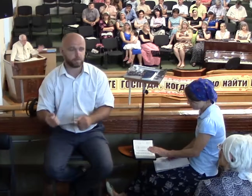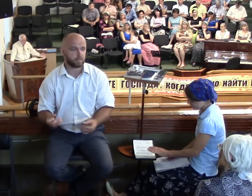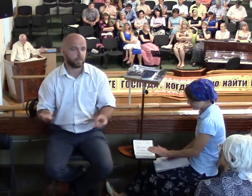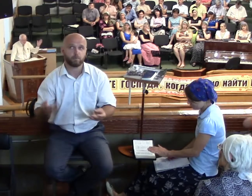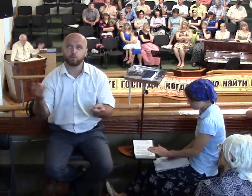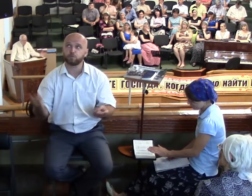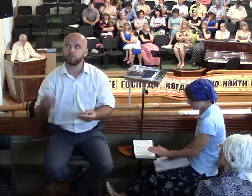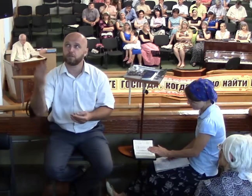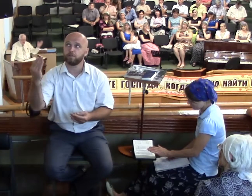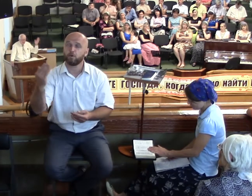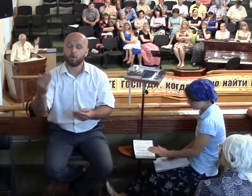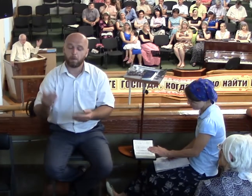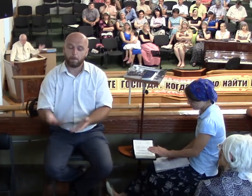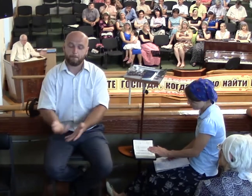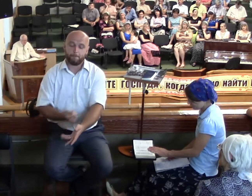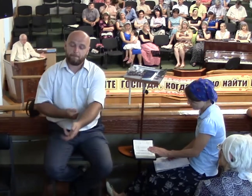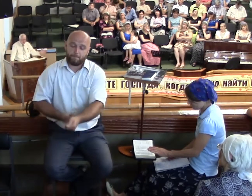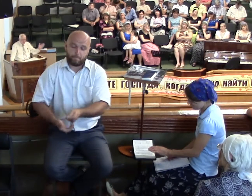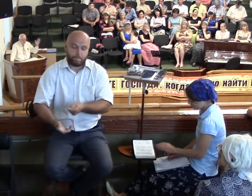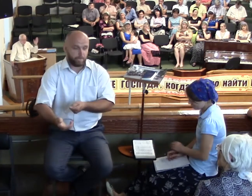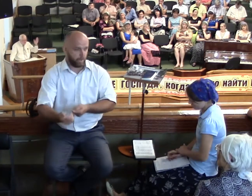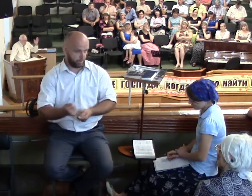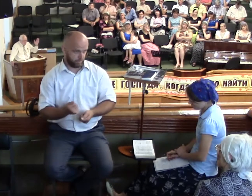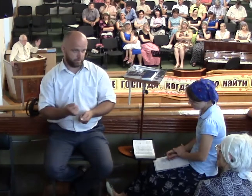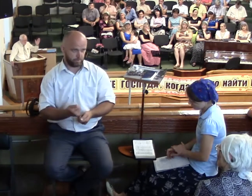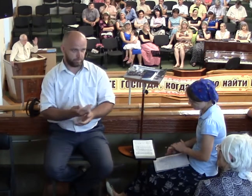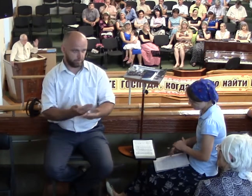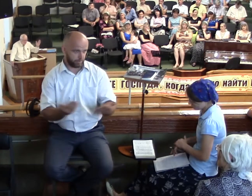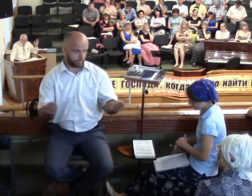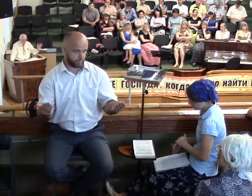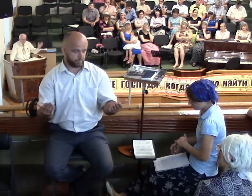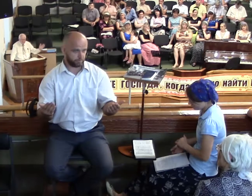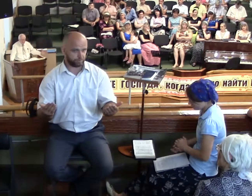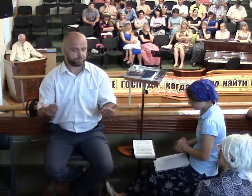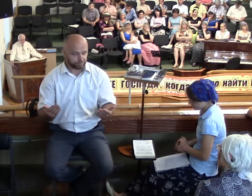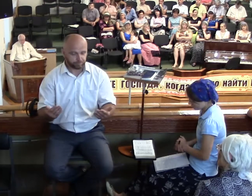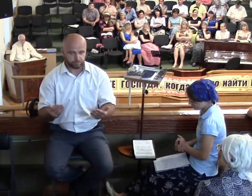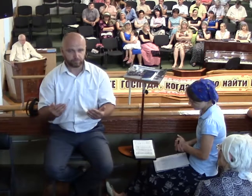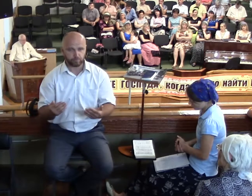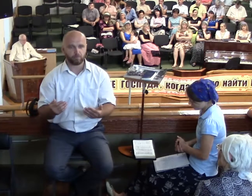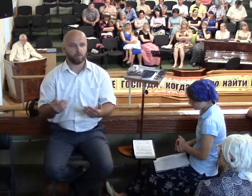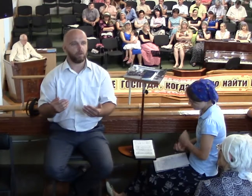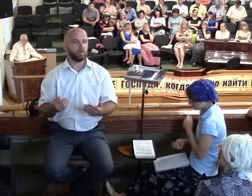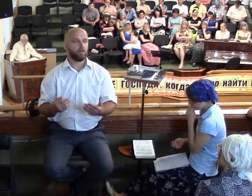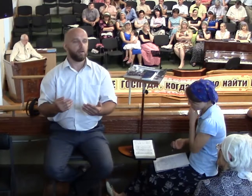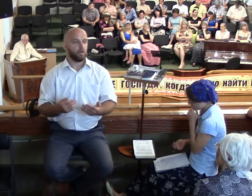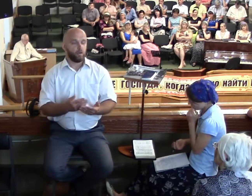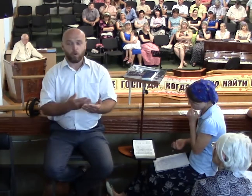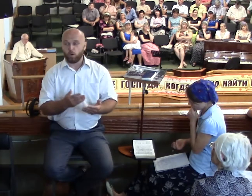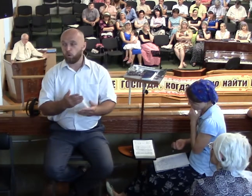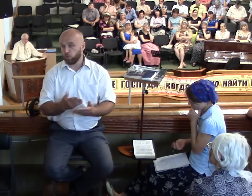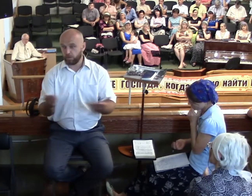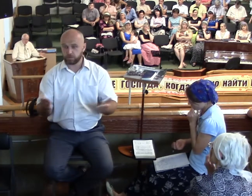его вырастить, научить, воспитать, чтобы человек был, ну, не просто человек, руки, ноги, глаза и уши, и